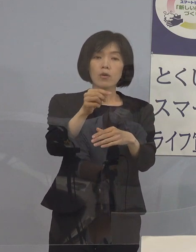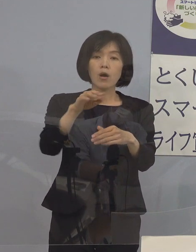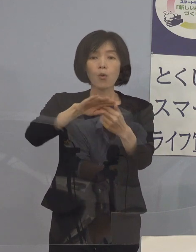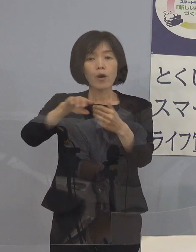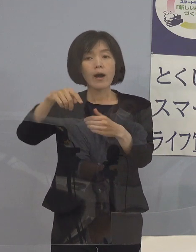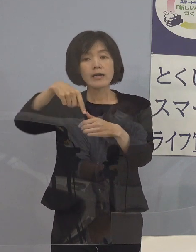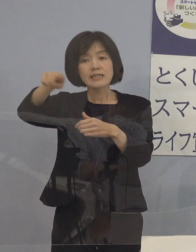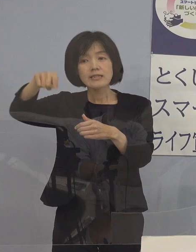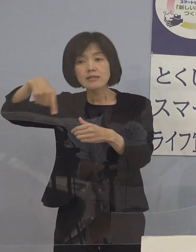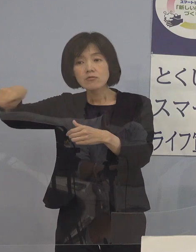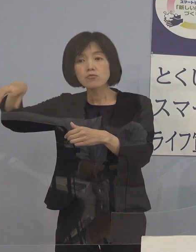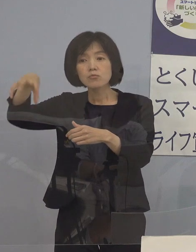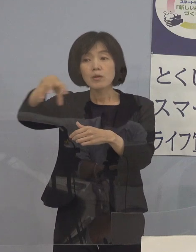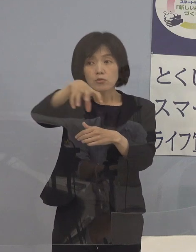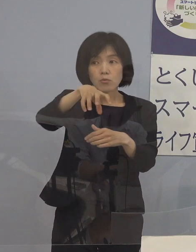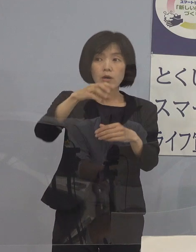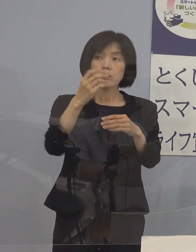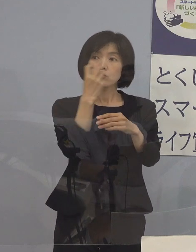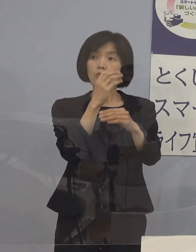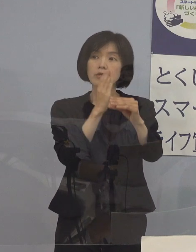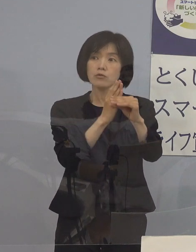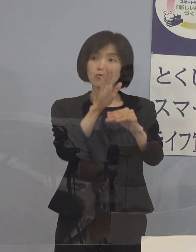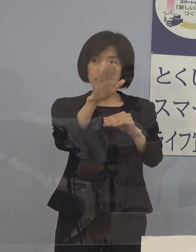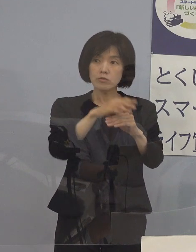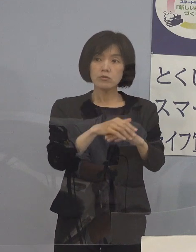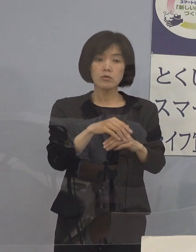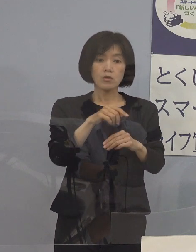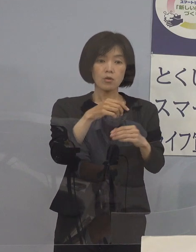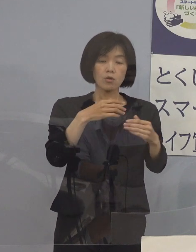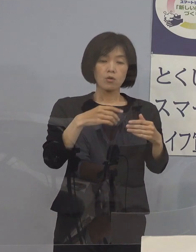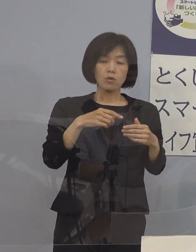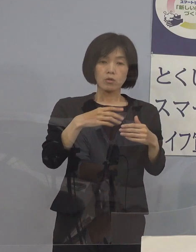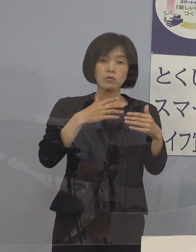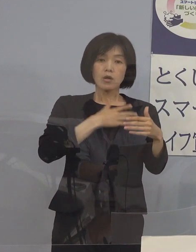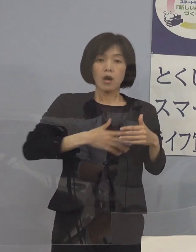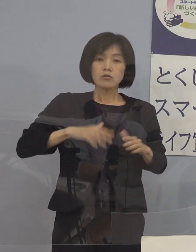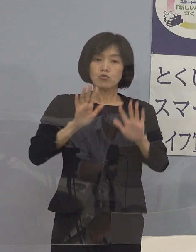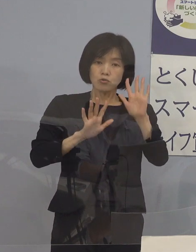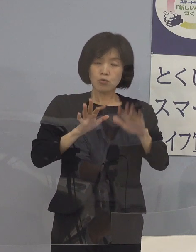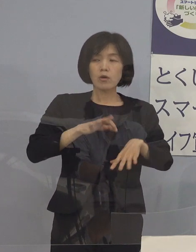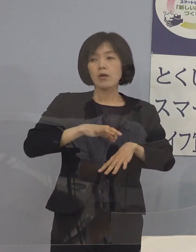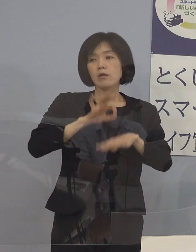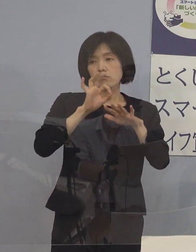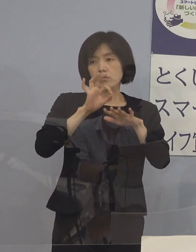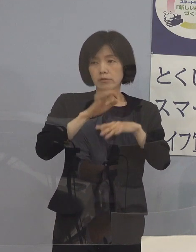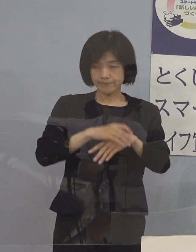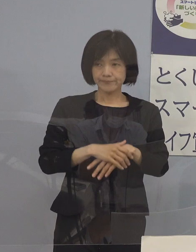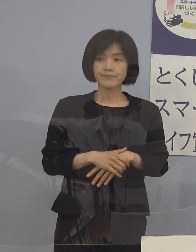はい、この方症状は 軽症です。 軽症です。